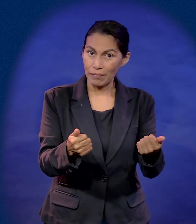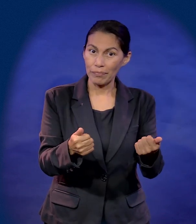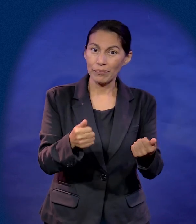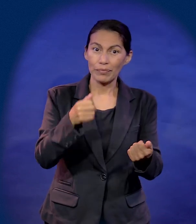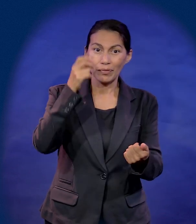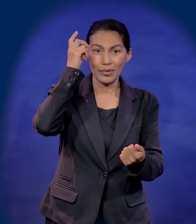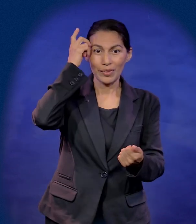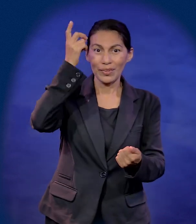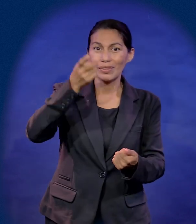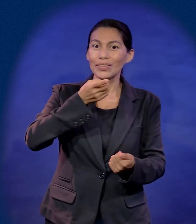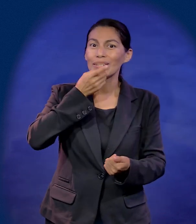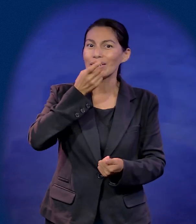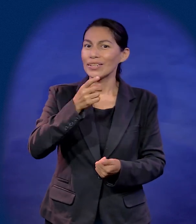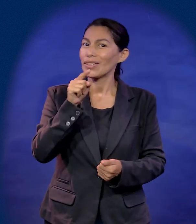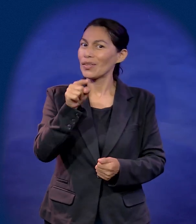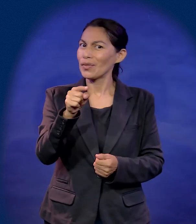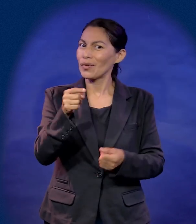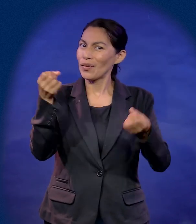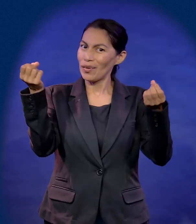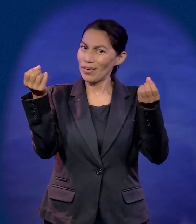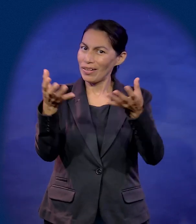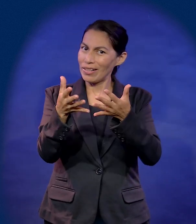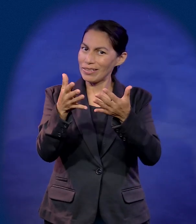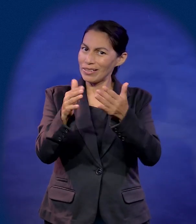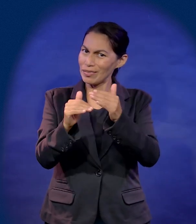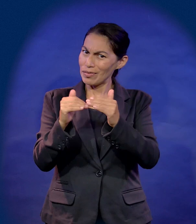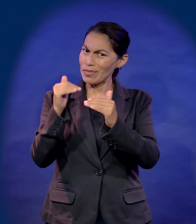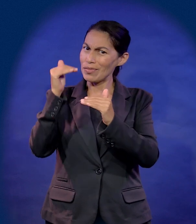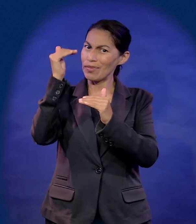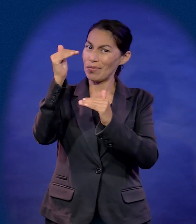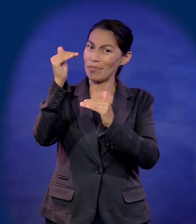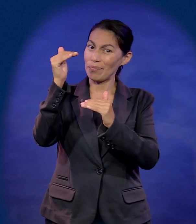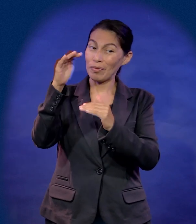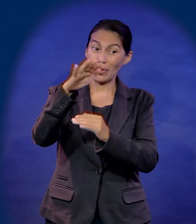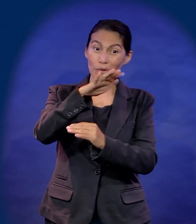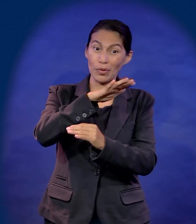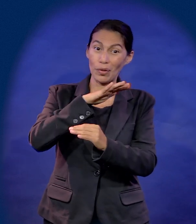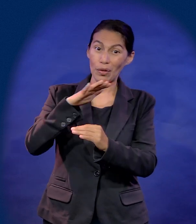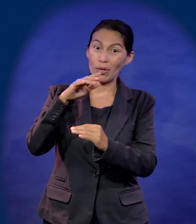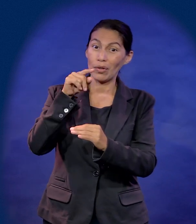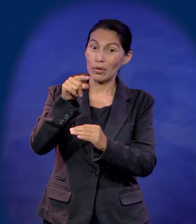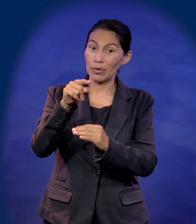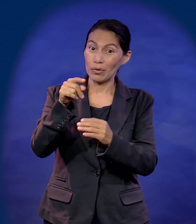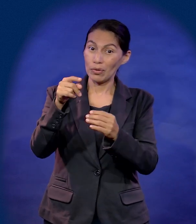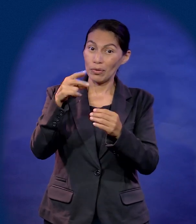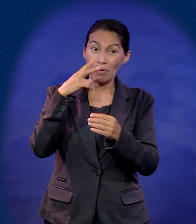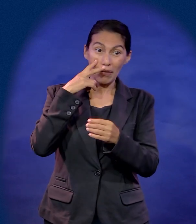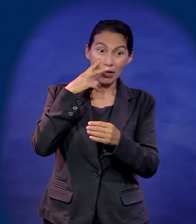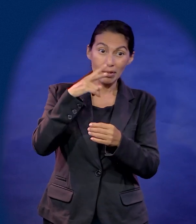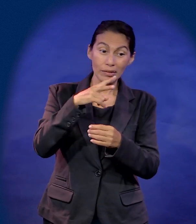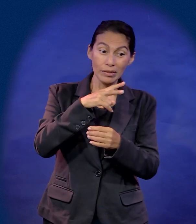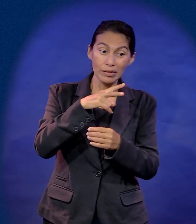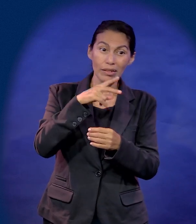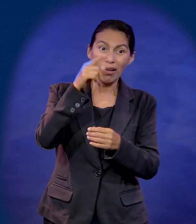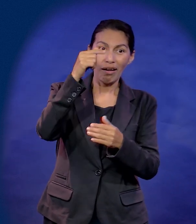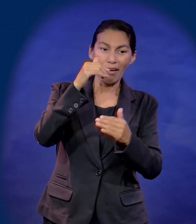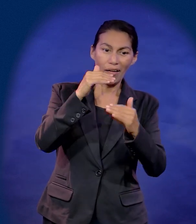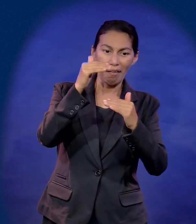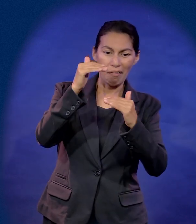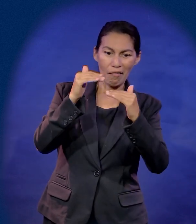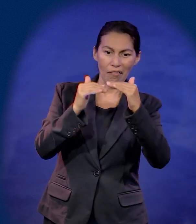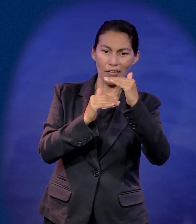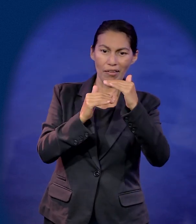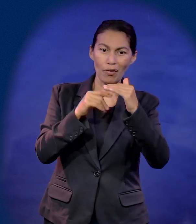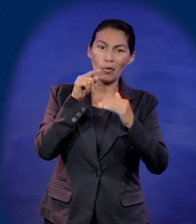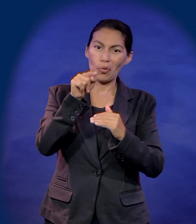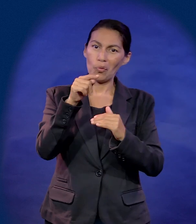nada. Lo que está diciendo es: mira, tú eres la creación más alta. Cualquier cosa en la que tú fijes tus ojos para adorar, que sea tu